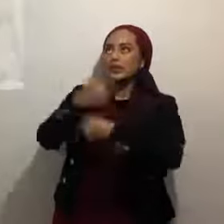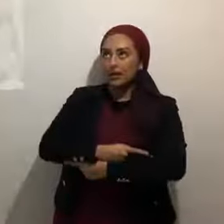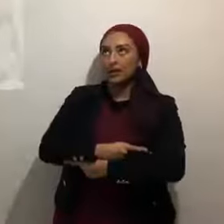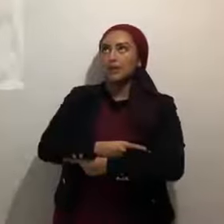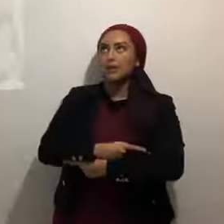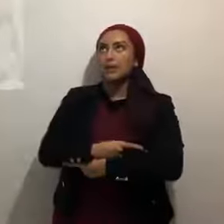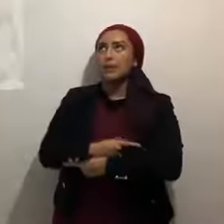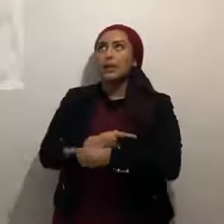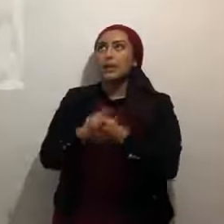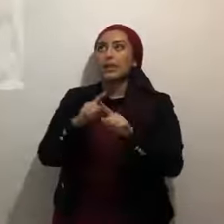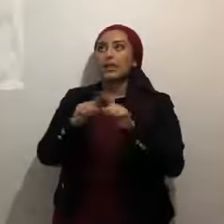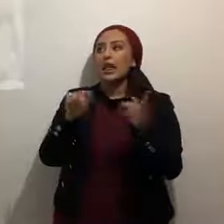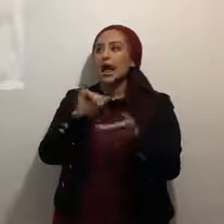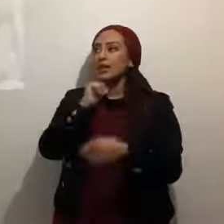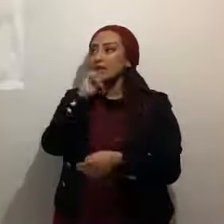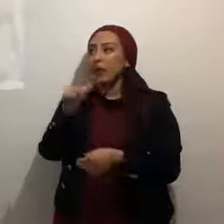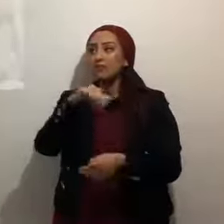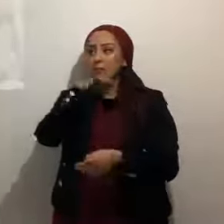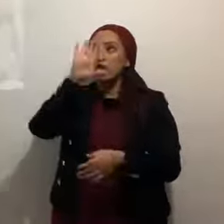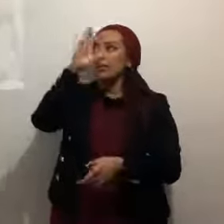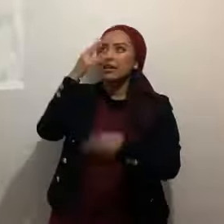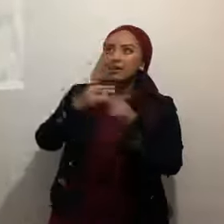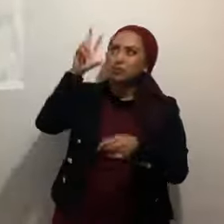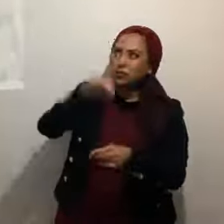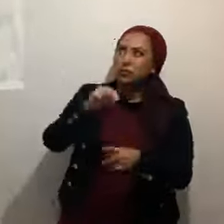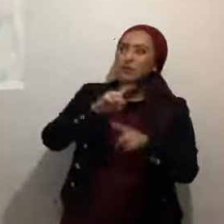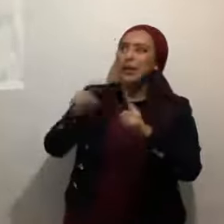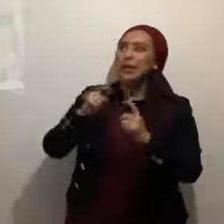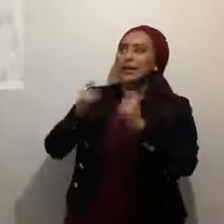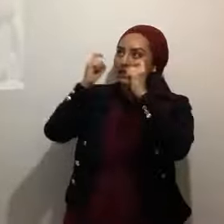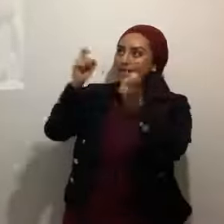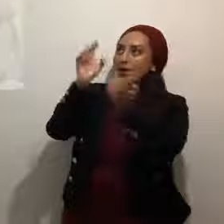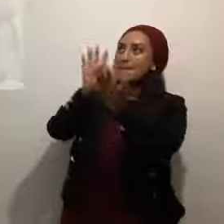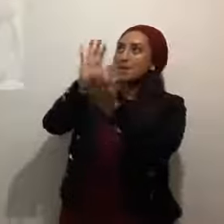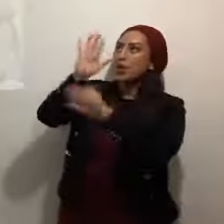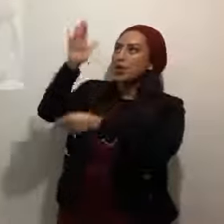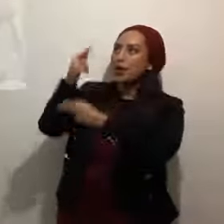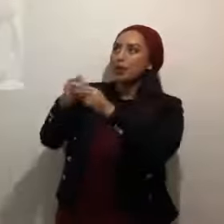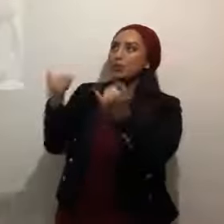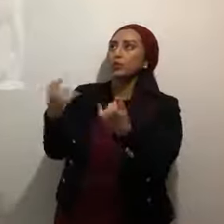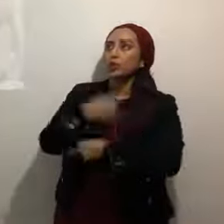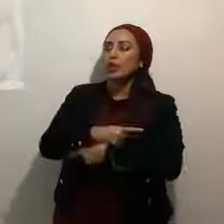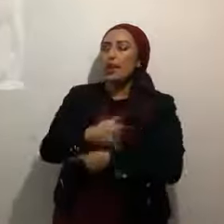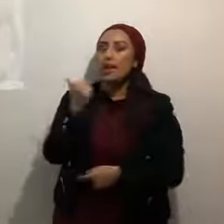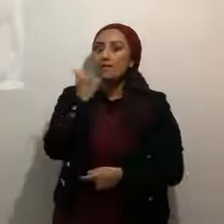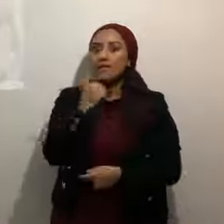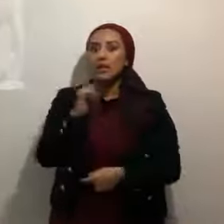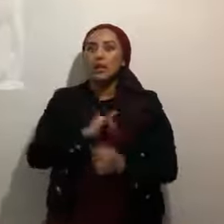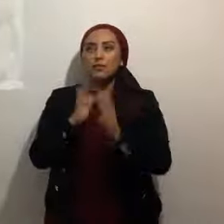Que no manche yo tu nombre, sino que yo le dé gloria a tu nombre el día de hoy, cada día, incluyendo este